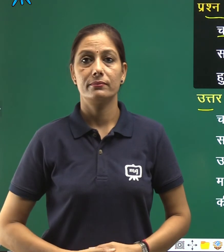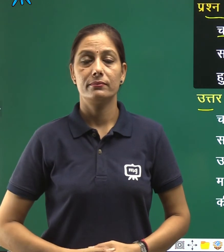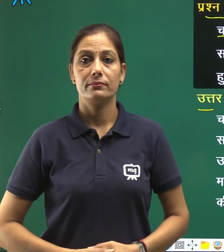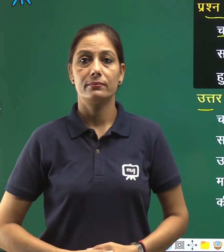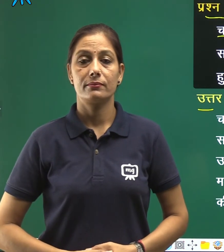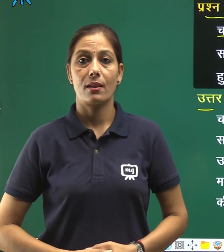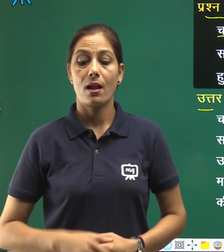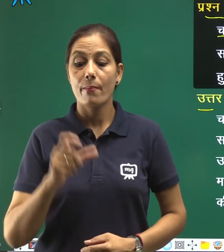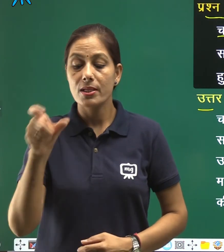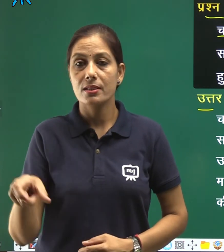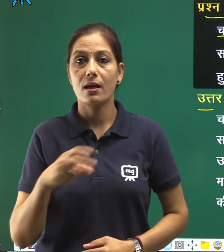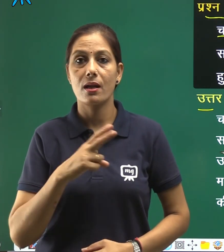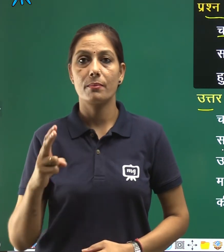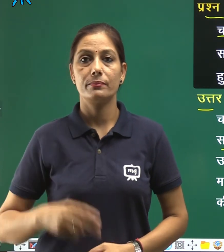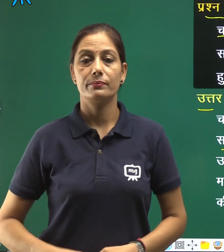हालदार साहब